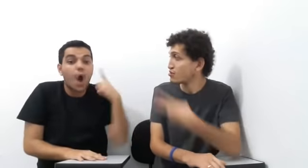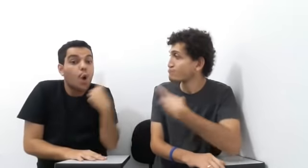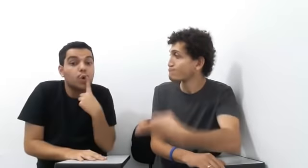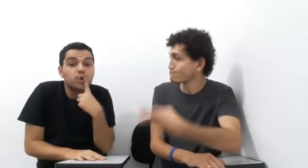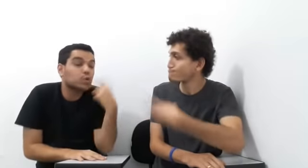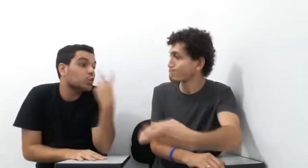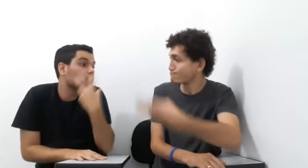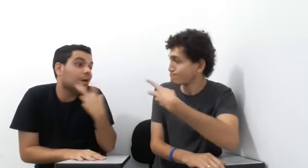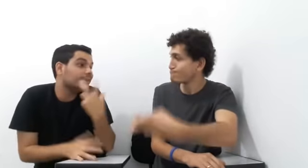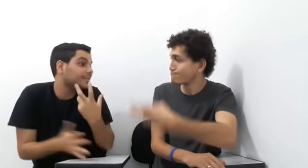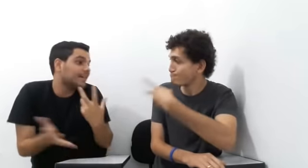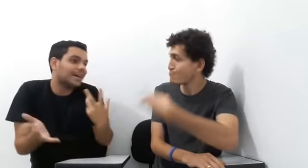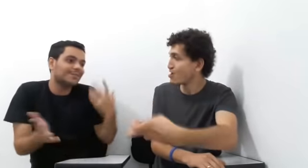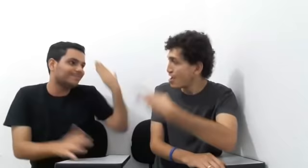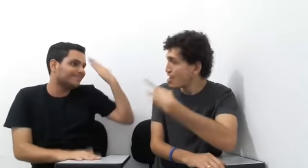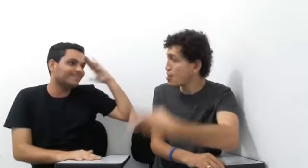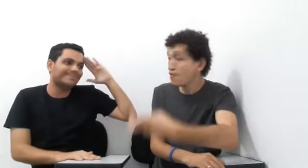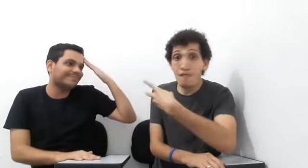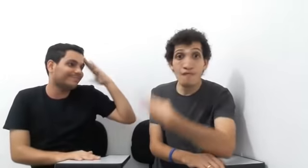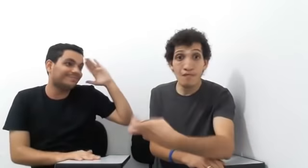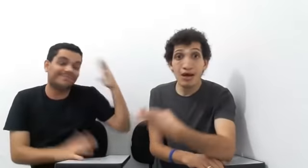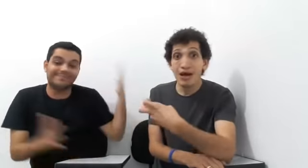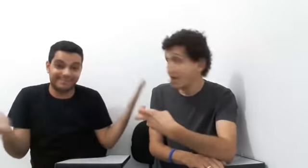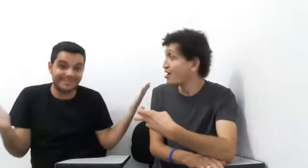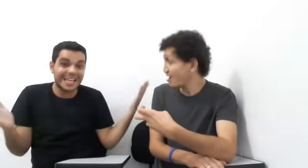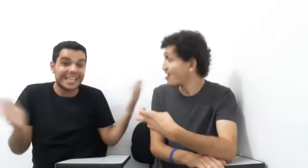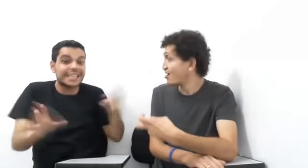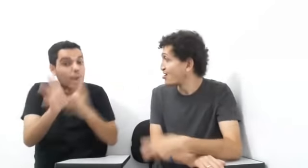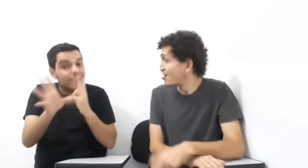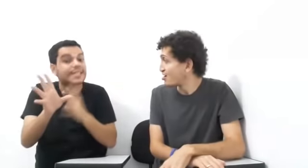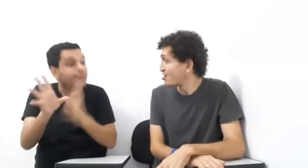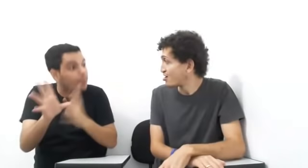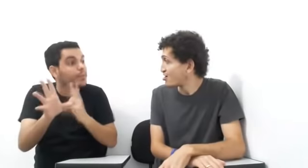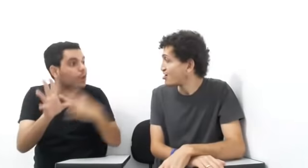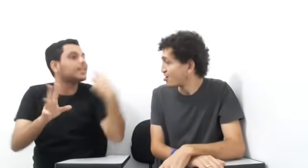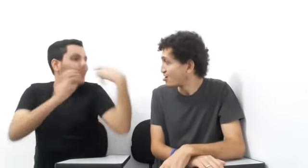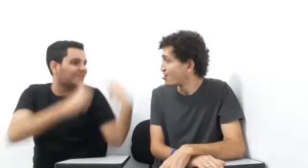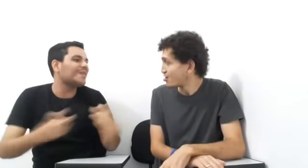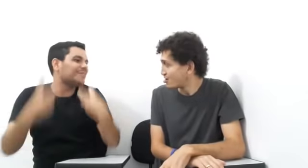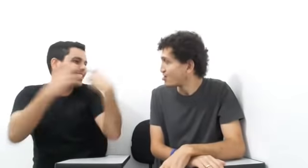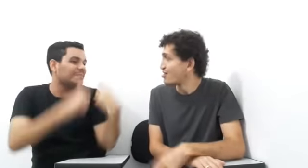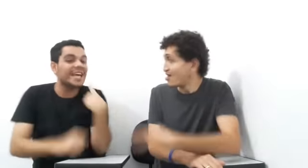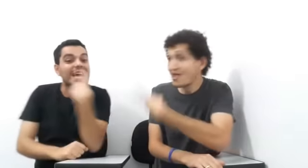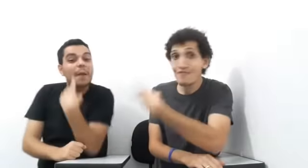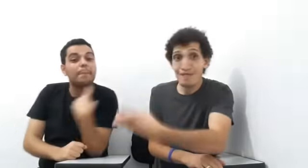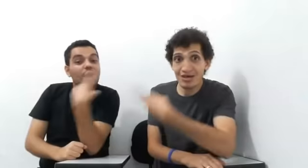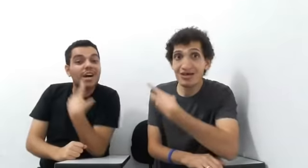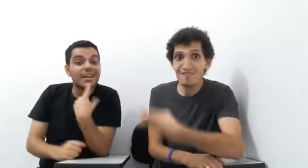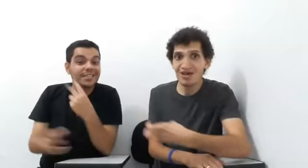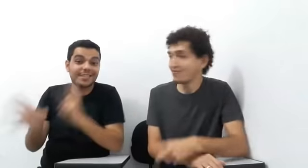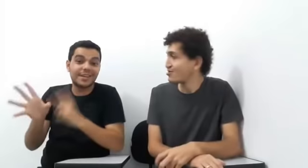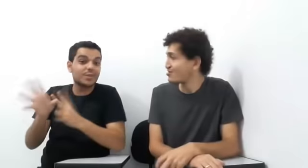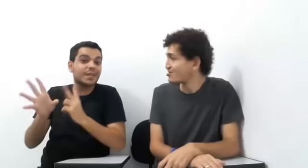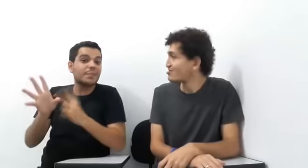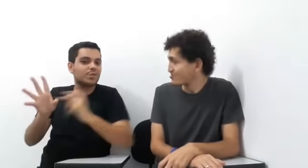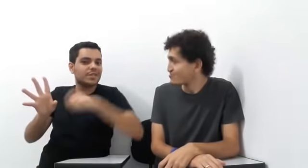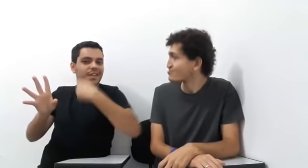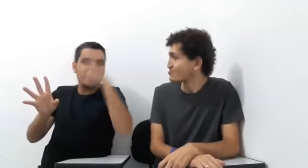o surdo oralizado... Então, agora, se for bimodal, ele vai perceber, pela oralização e também os sinais, ele